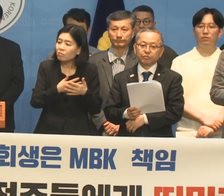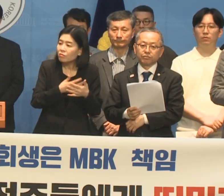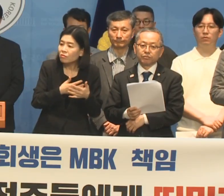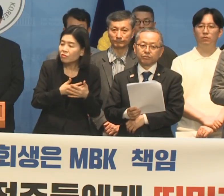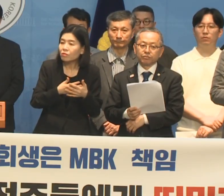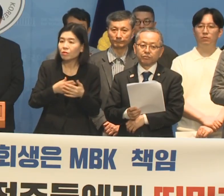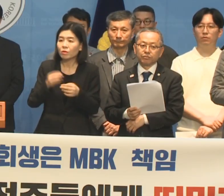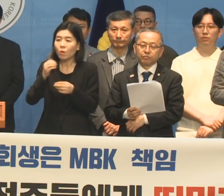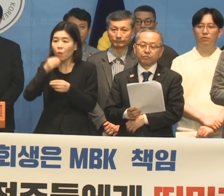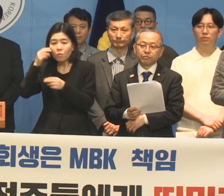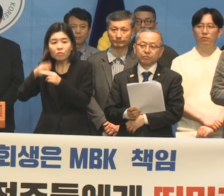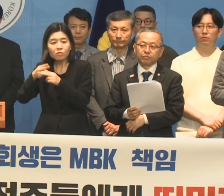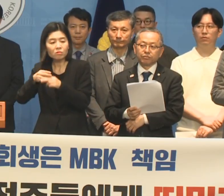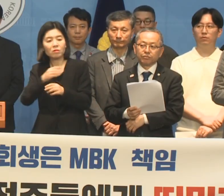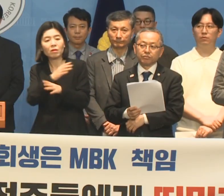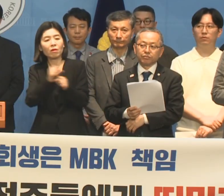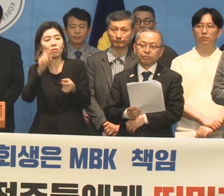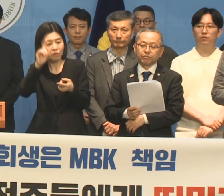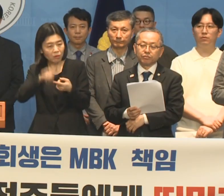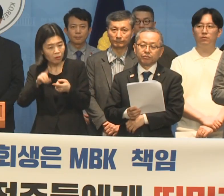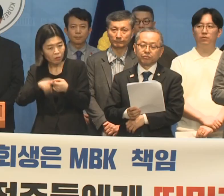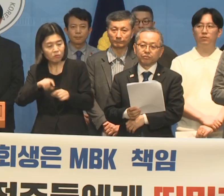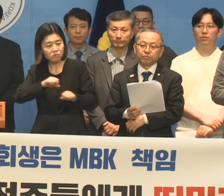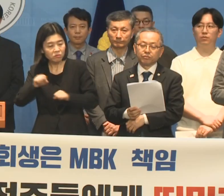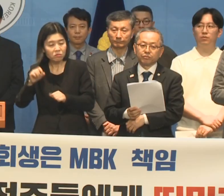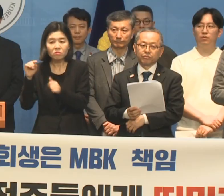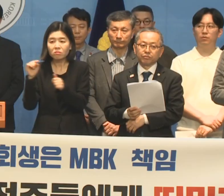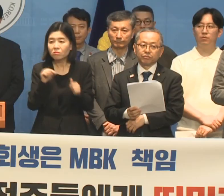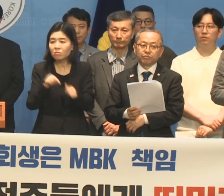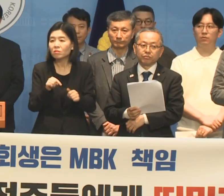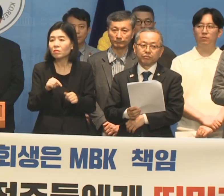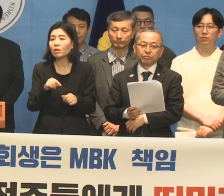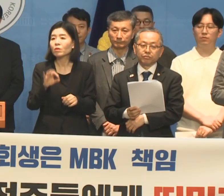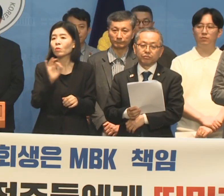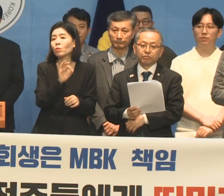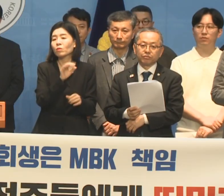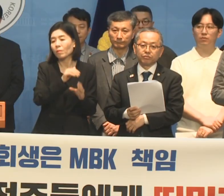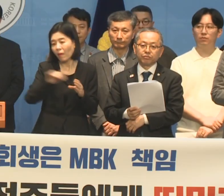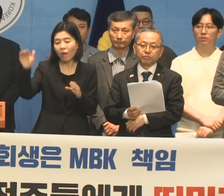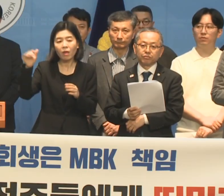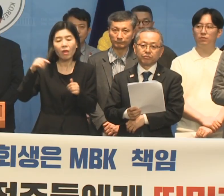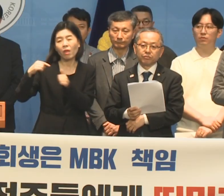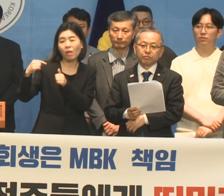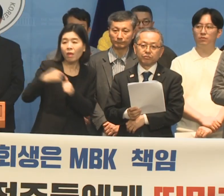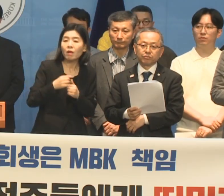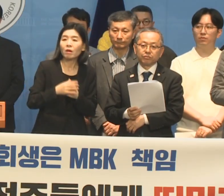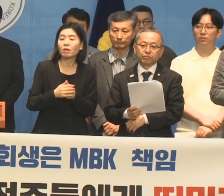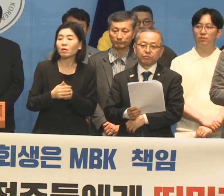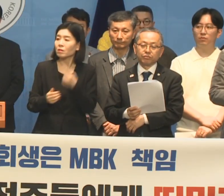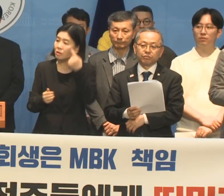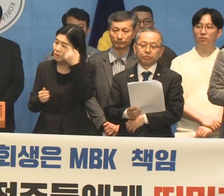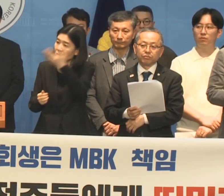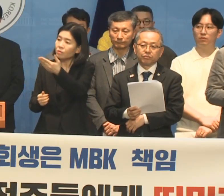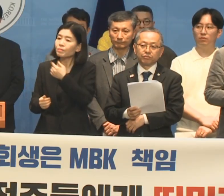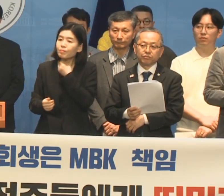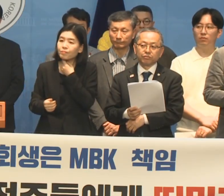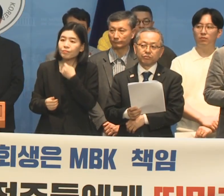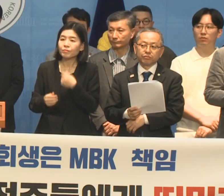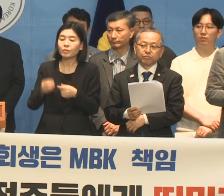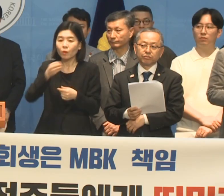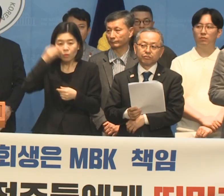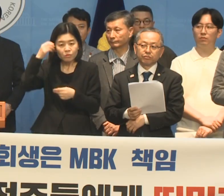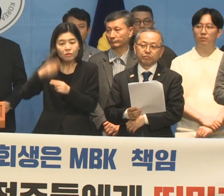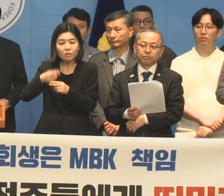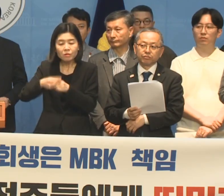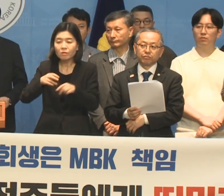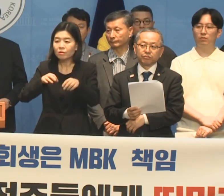이행해라 말만 되풀이하면서 일시 입금을 강요하고 있습니다. 그러면 묻겠습니다.